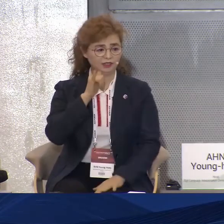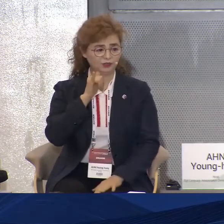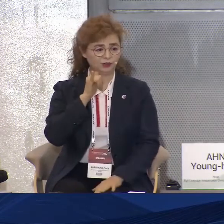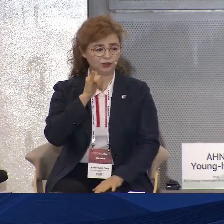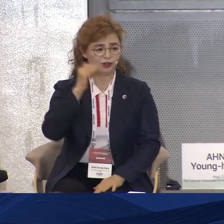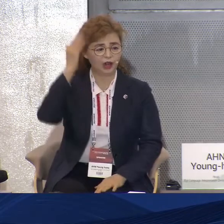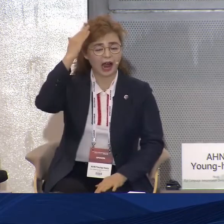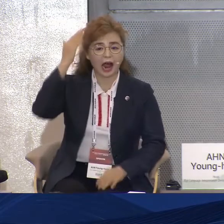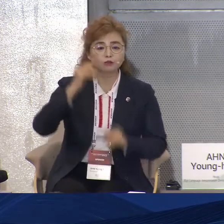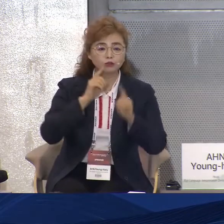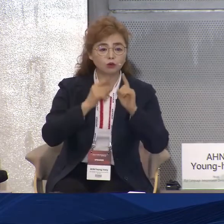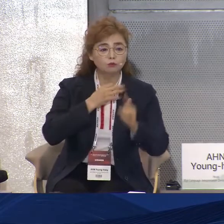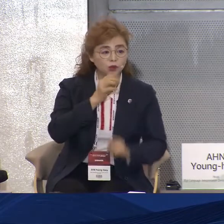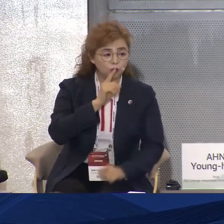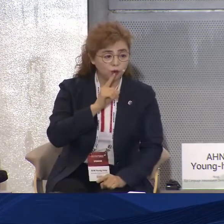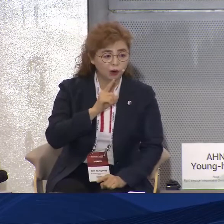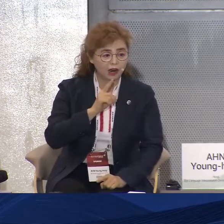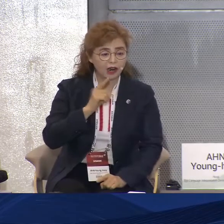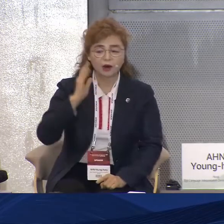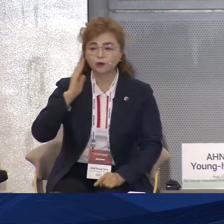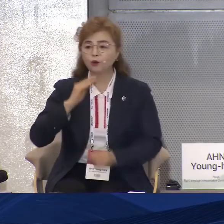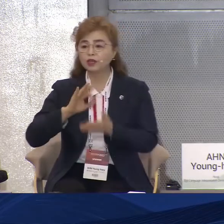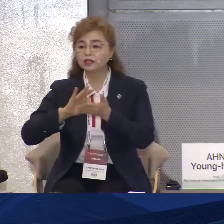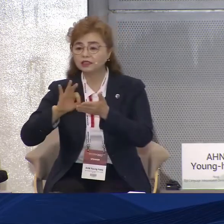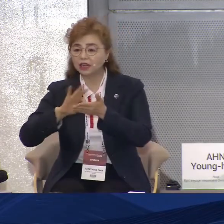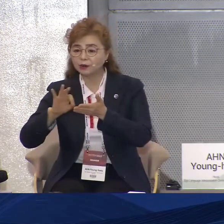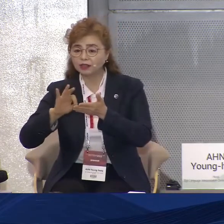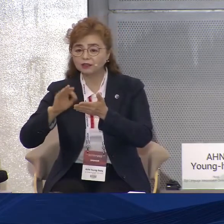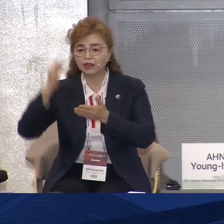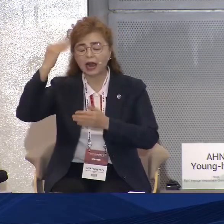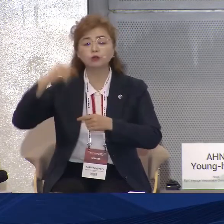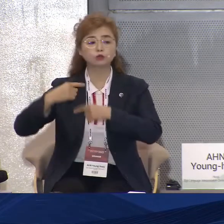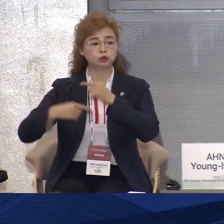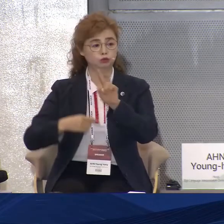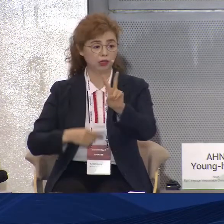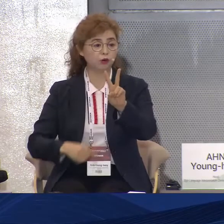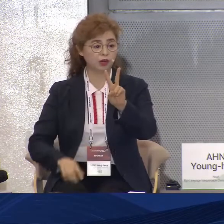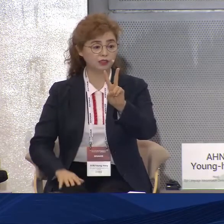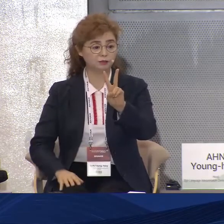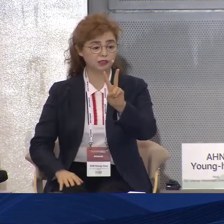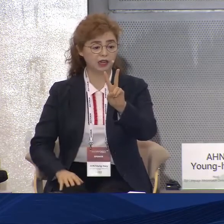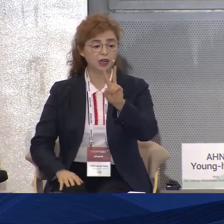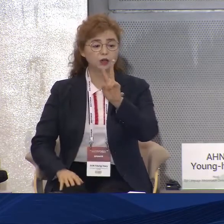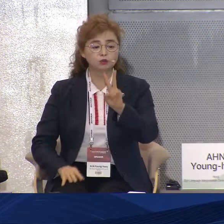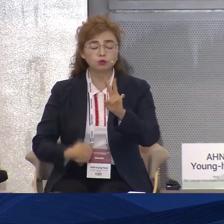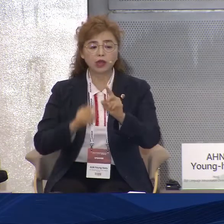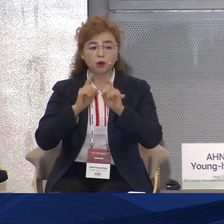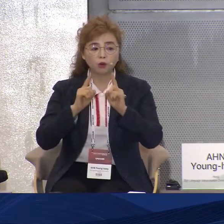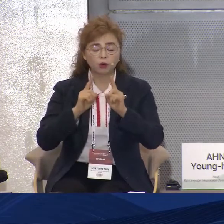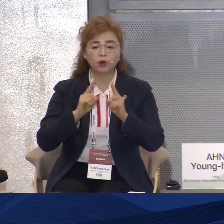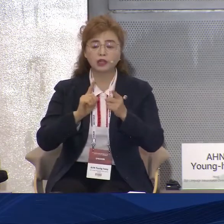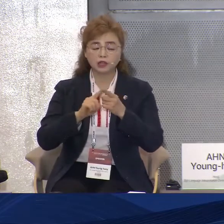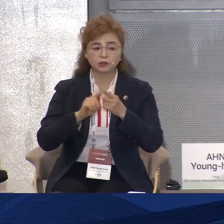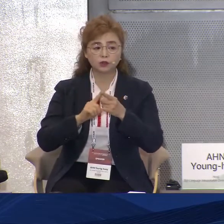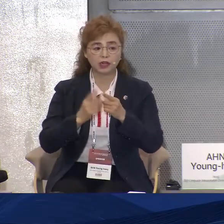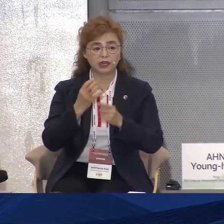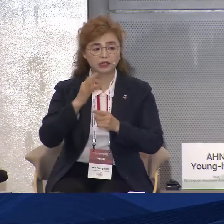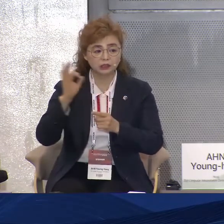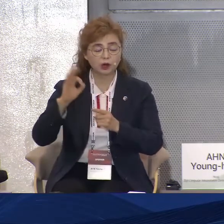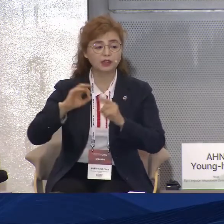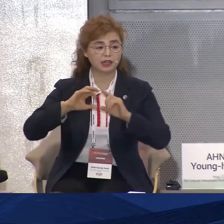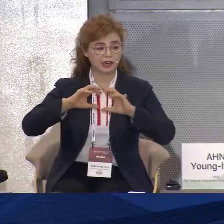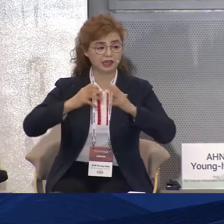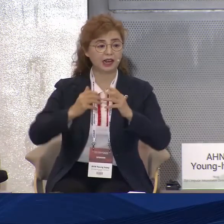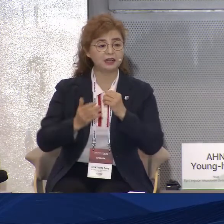개의 언어가 있어요. 한국어 음성 언어와 농인이 사용하는 한국 수어 두 개의 언어가 있습니다. 두 개의 언어에 대해서